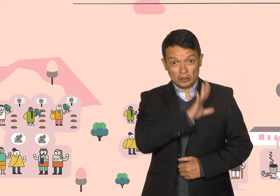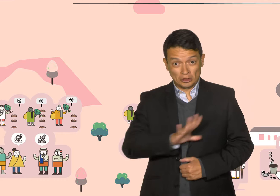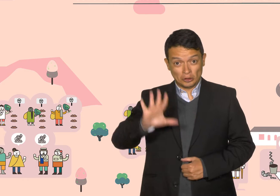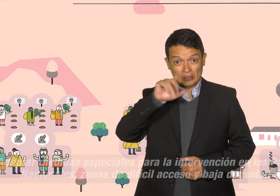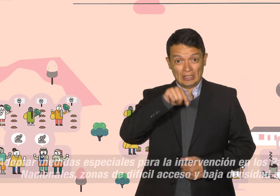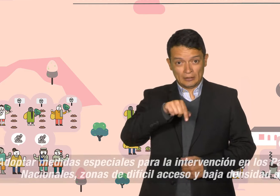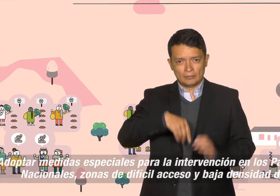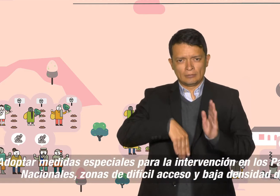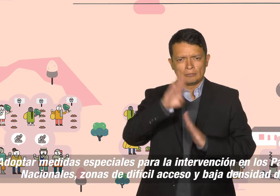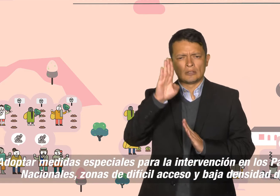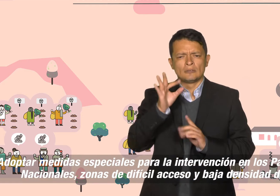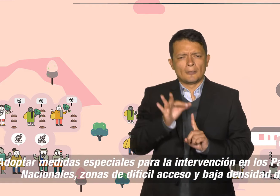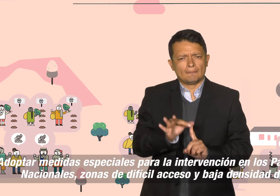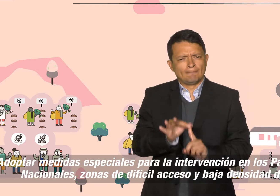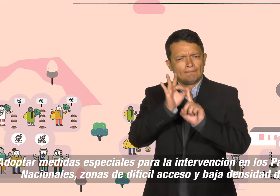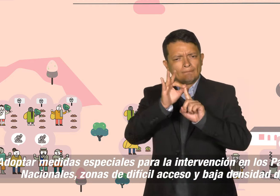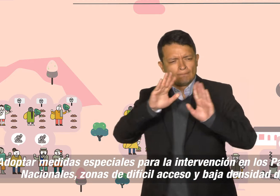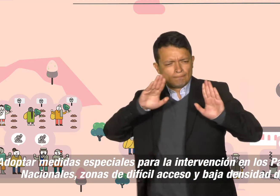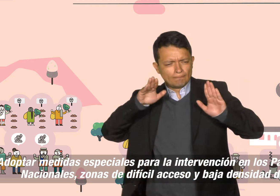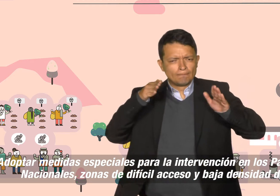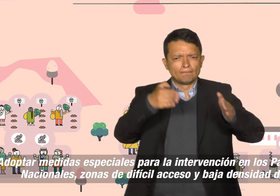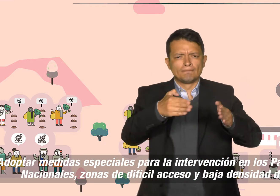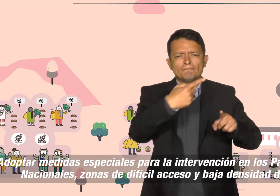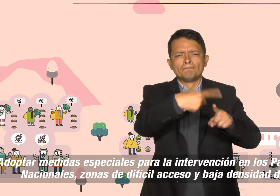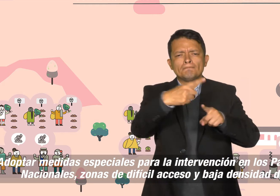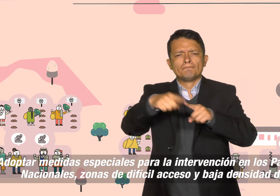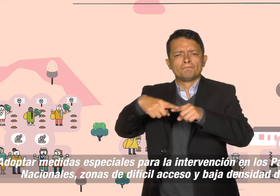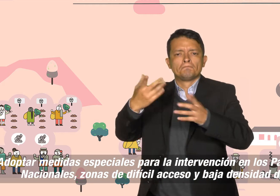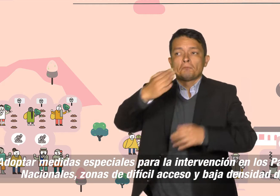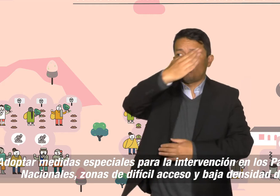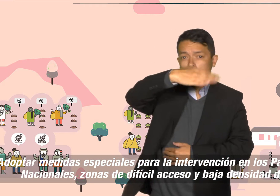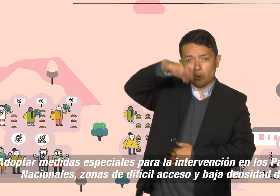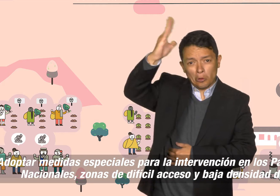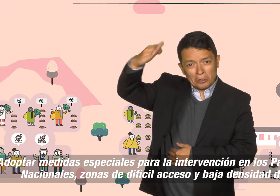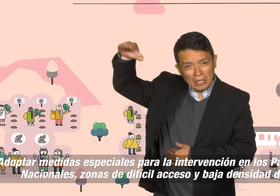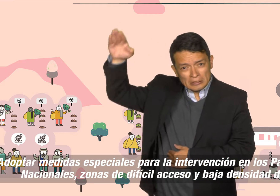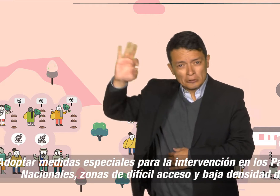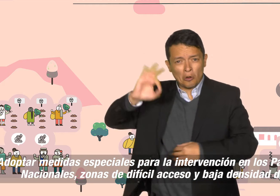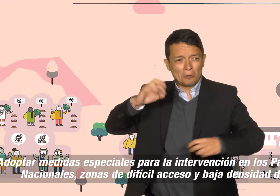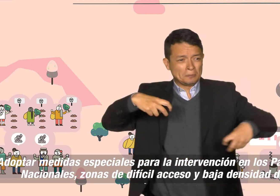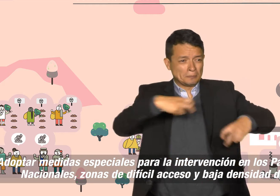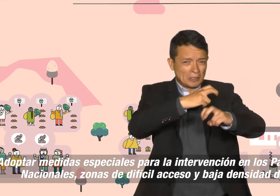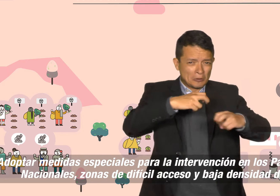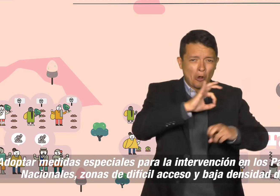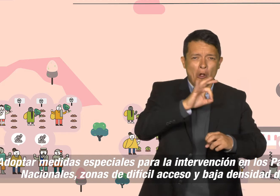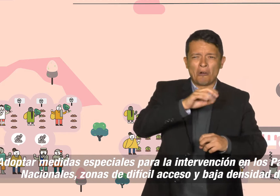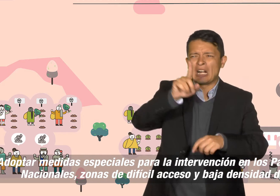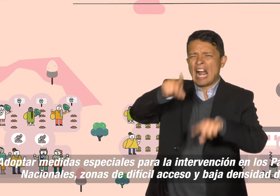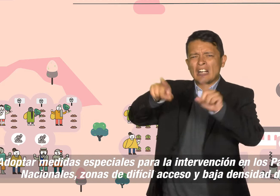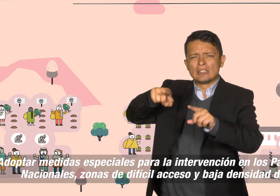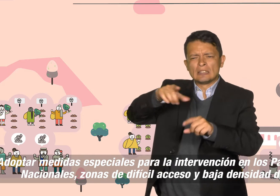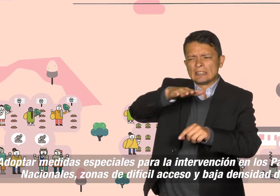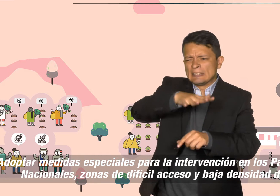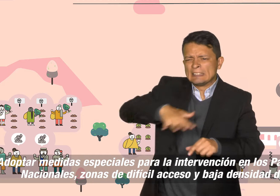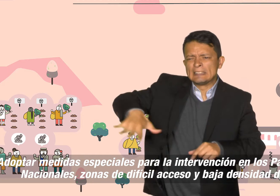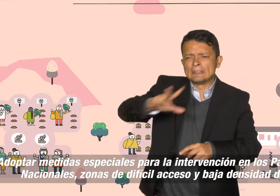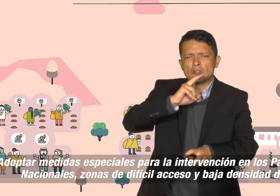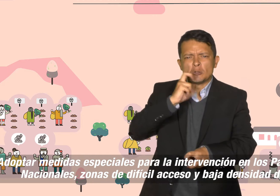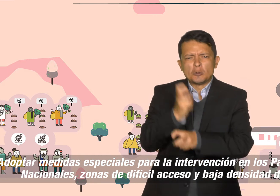Quinto, adoptar medidas especiales para la intervención en los parques naturales nacionales zonas de difícil acceso y baja